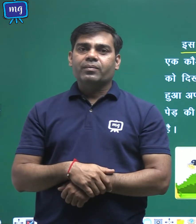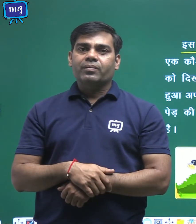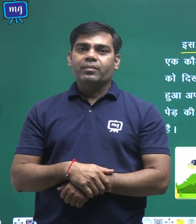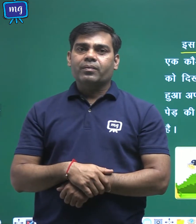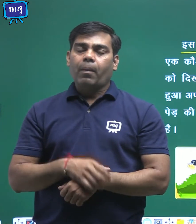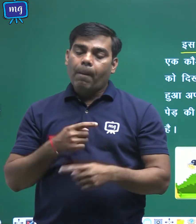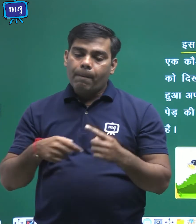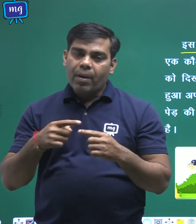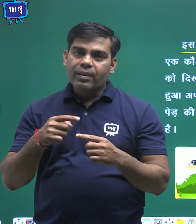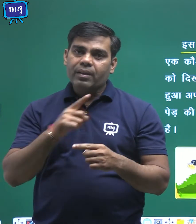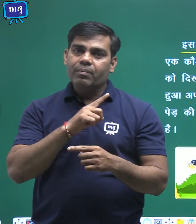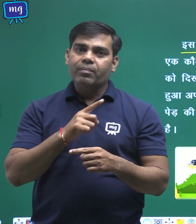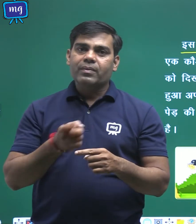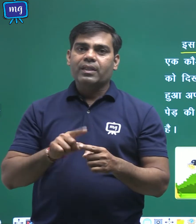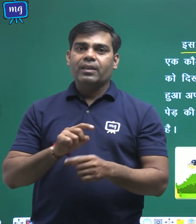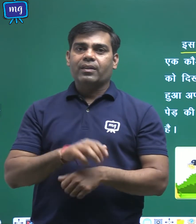माध्यम से